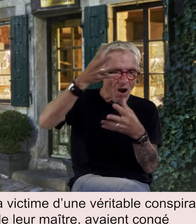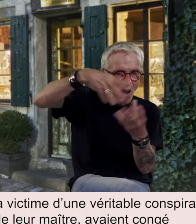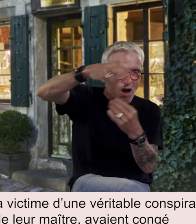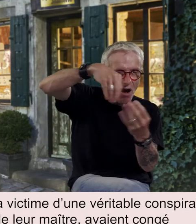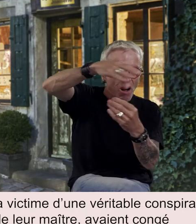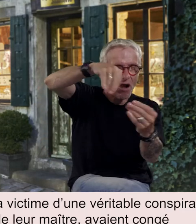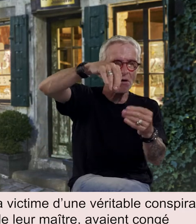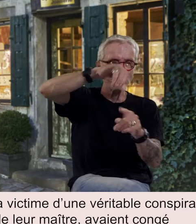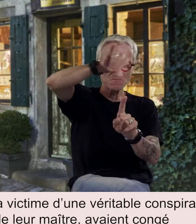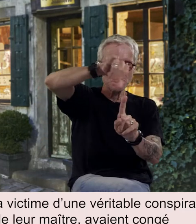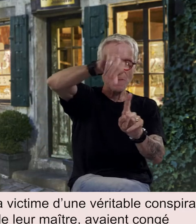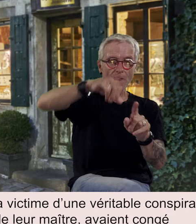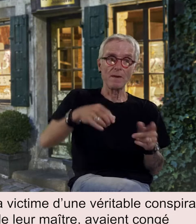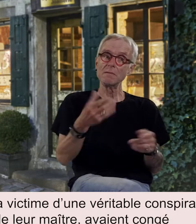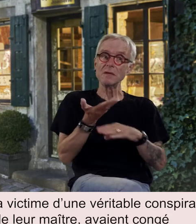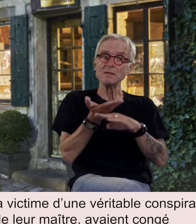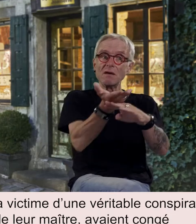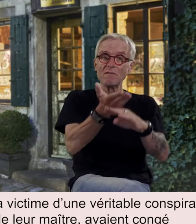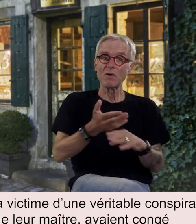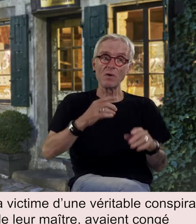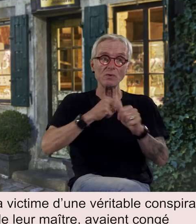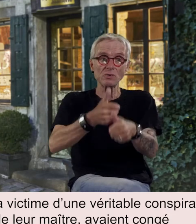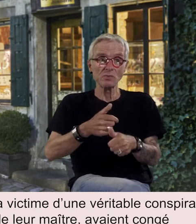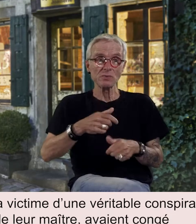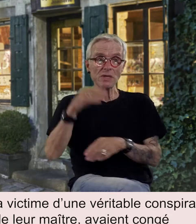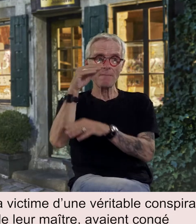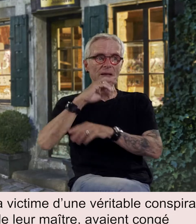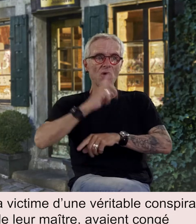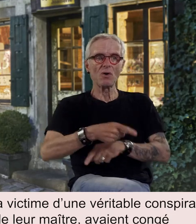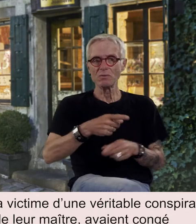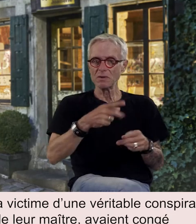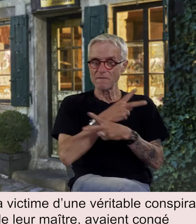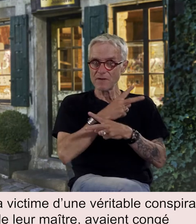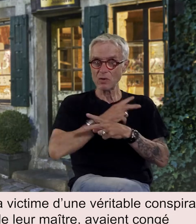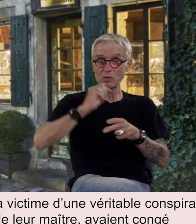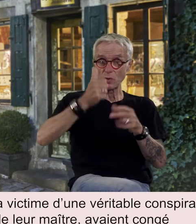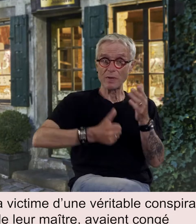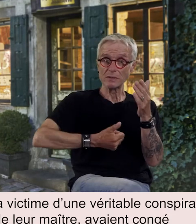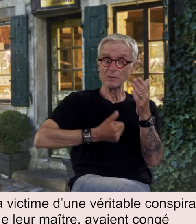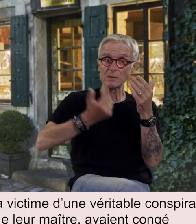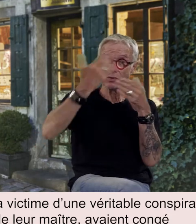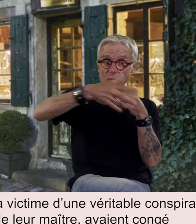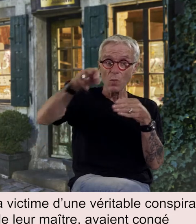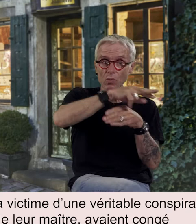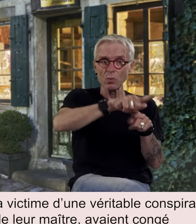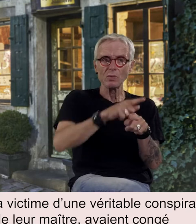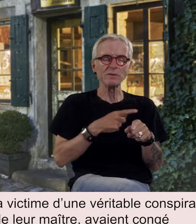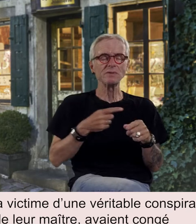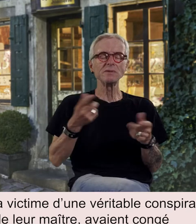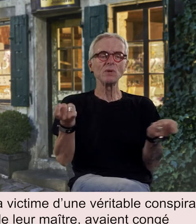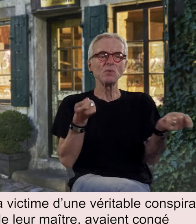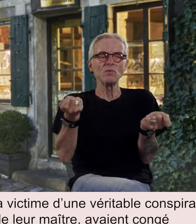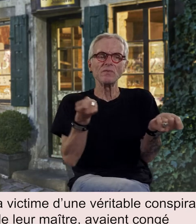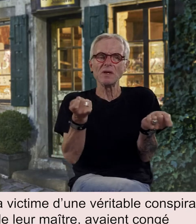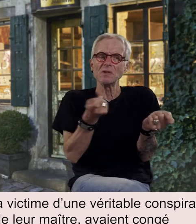Que les domestiques, sur l'ordre de leur maître, avaient congé jusqu'au lendemain soir. Que la gouvernante, sur l'ordre du comte